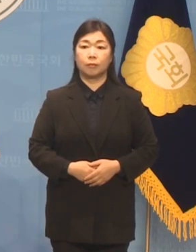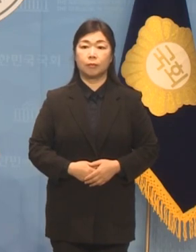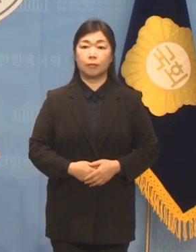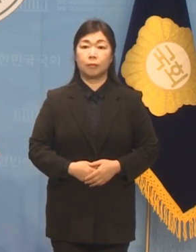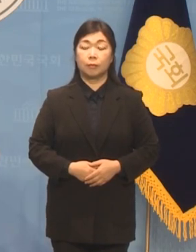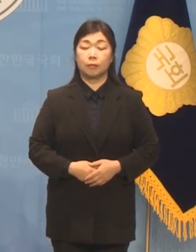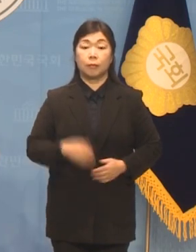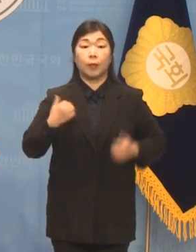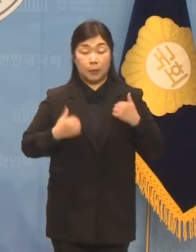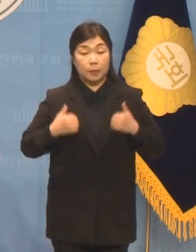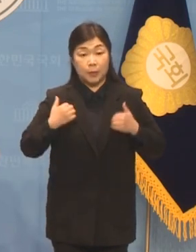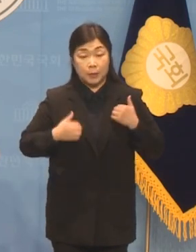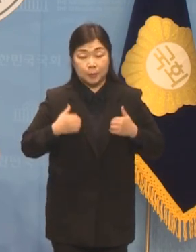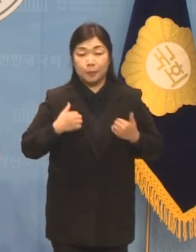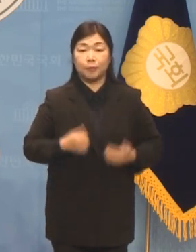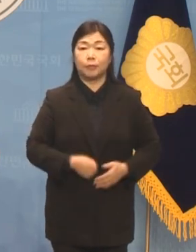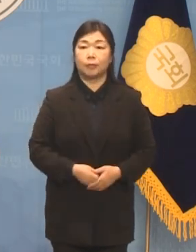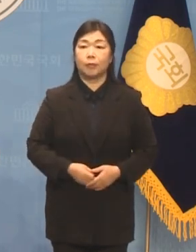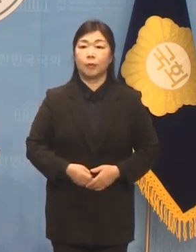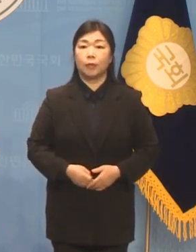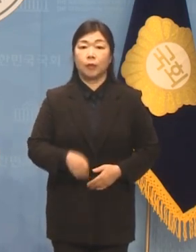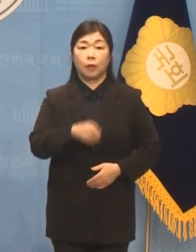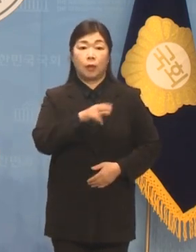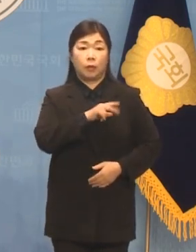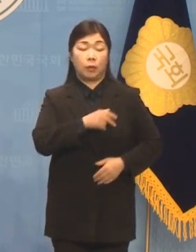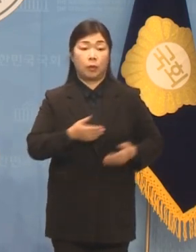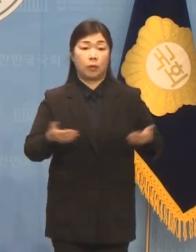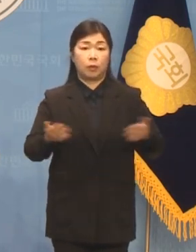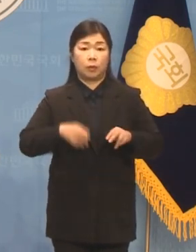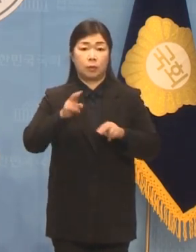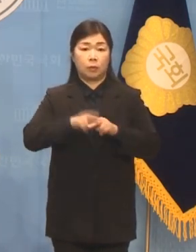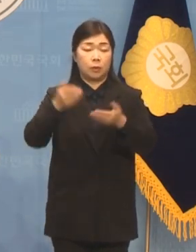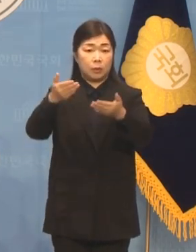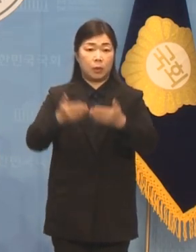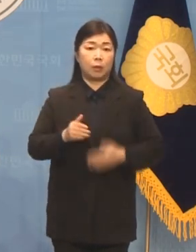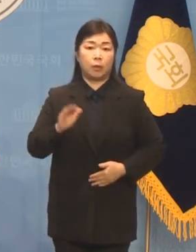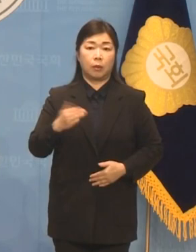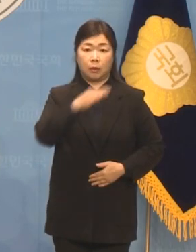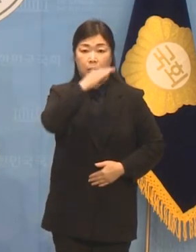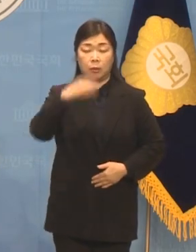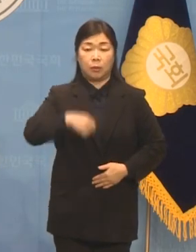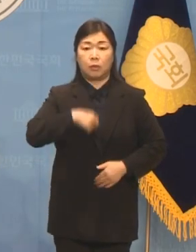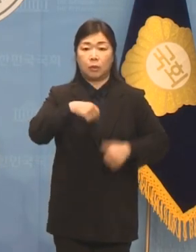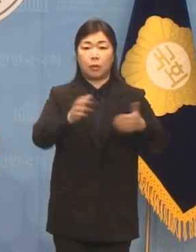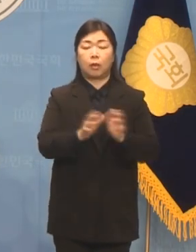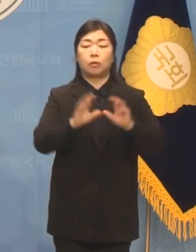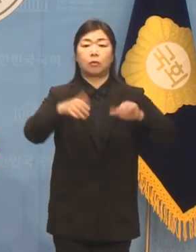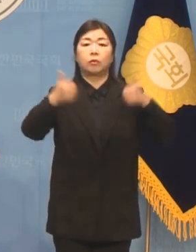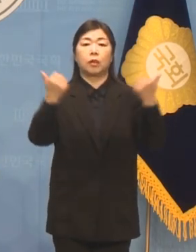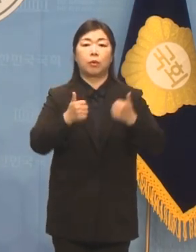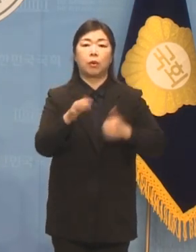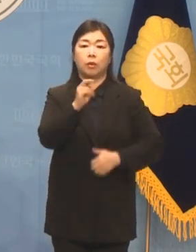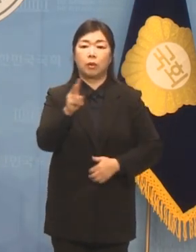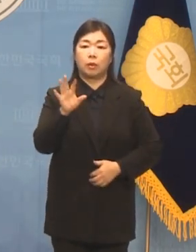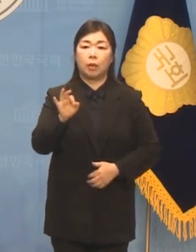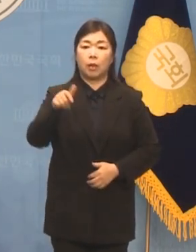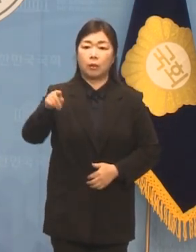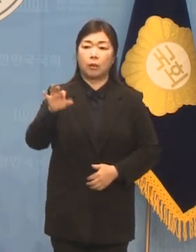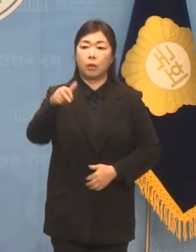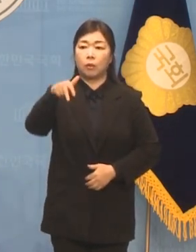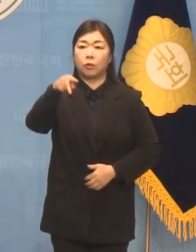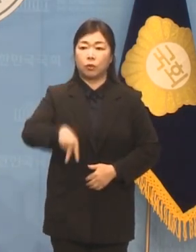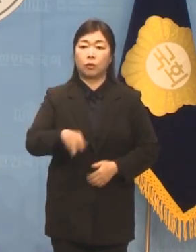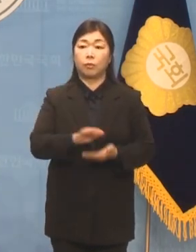네, 반갑습니다. 의원직을 승계하게 된 정의당 국회의원 양경규입니다. 인사드리겠습니다.